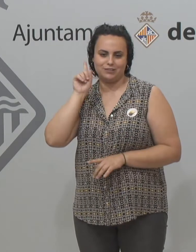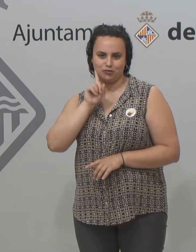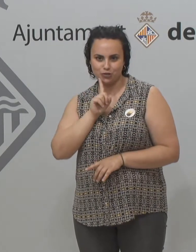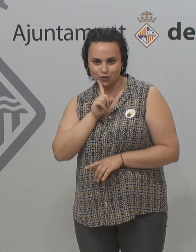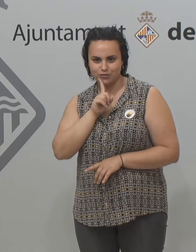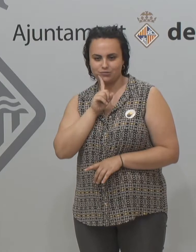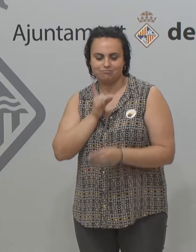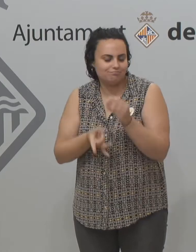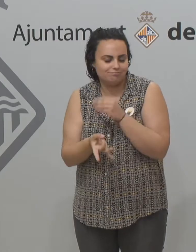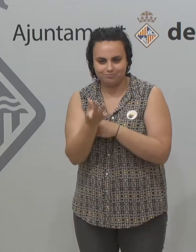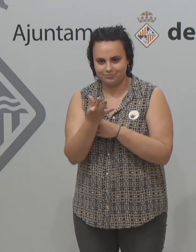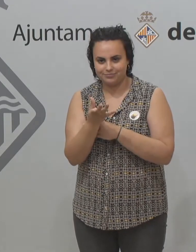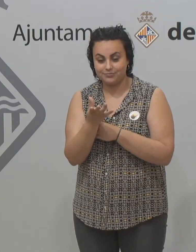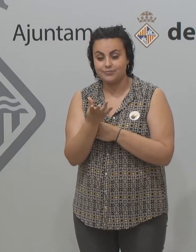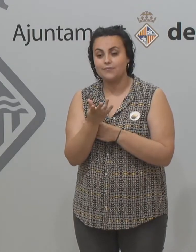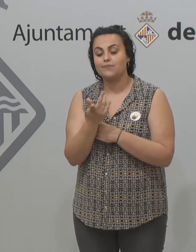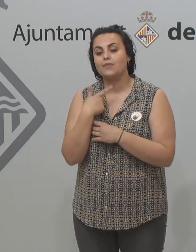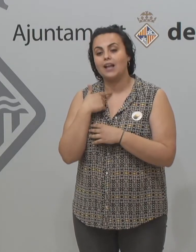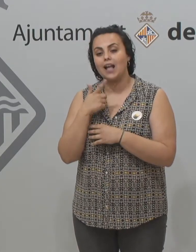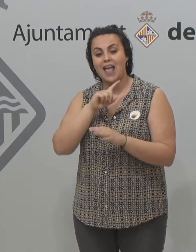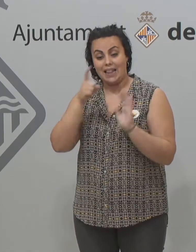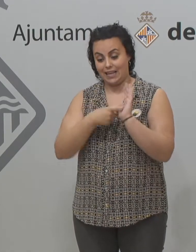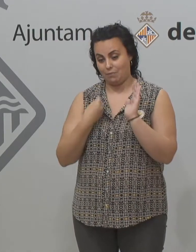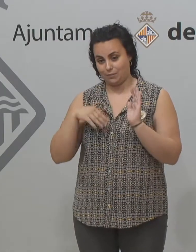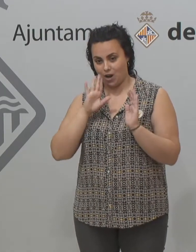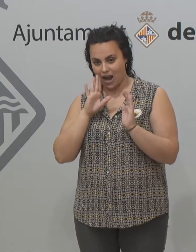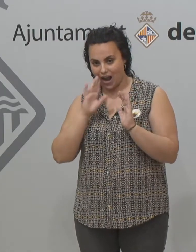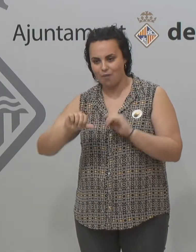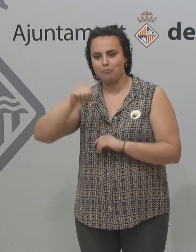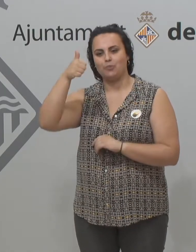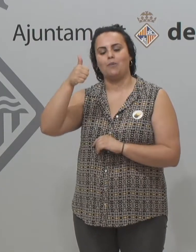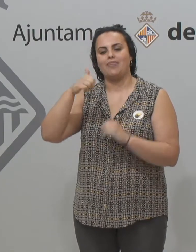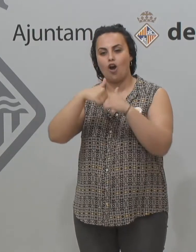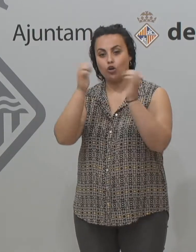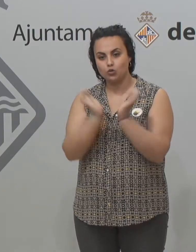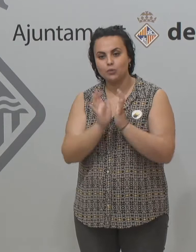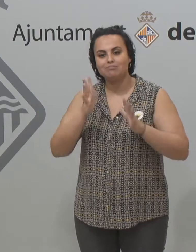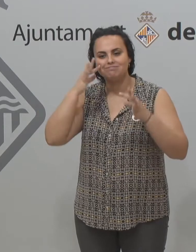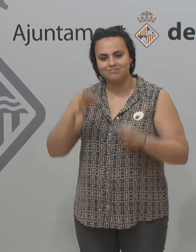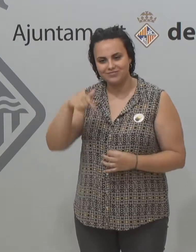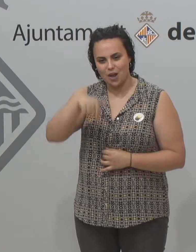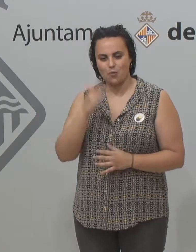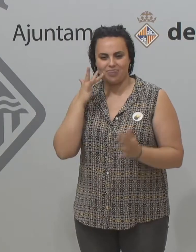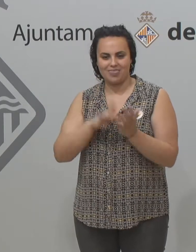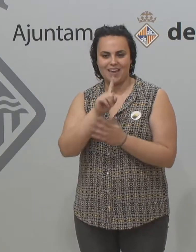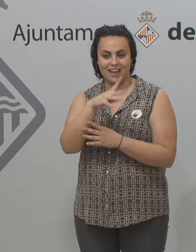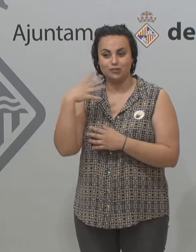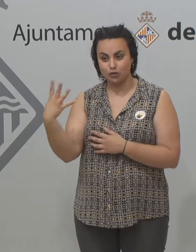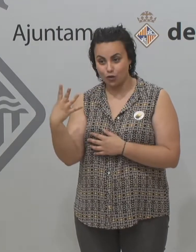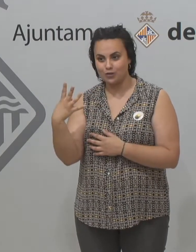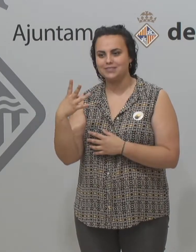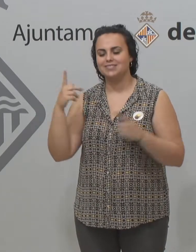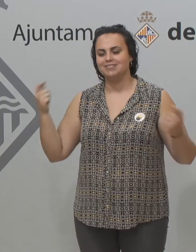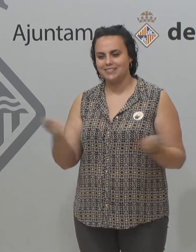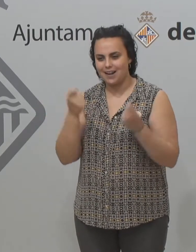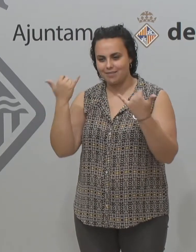Tot i que aquesta llei va ser aprovada en el mes d'octubre, avui, el dia 14, és el dia que se